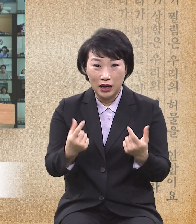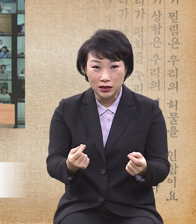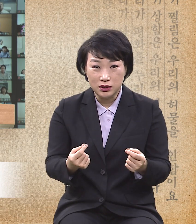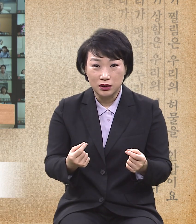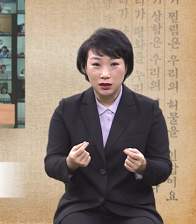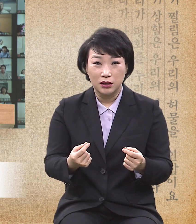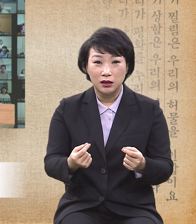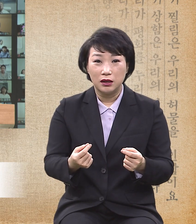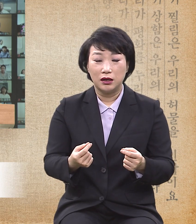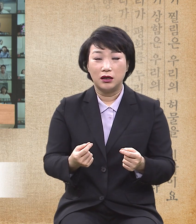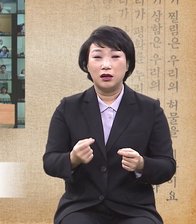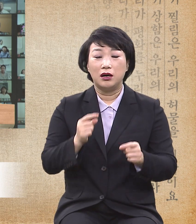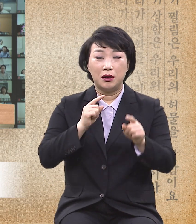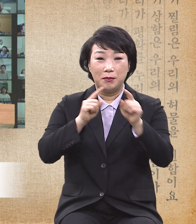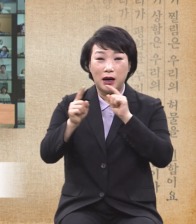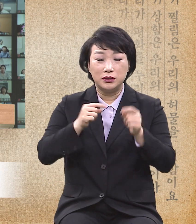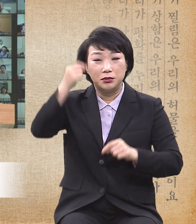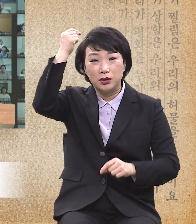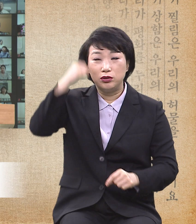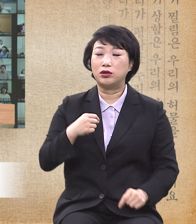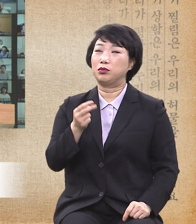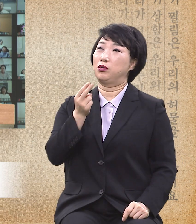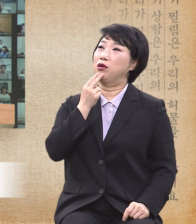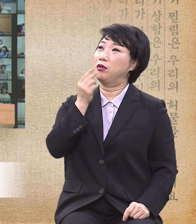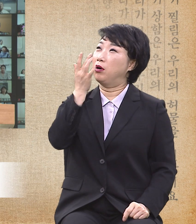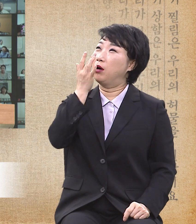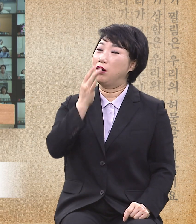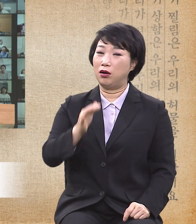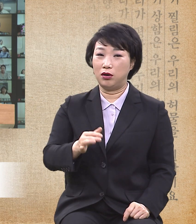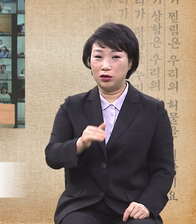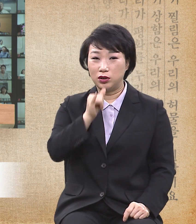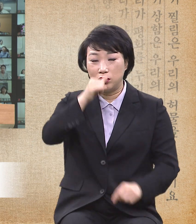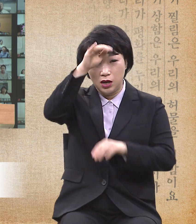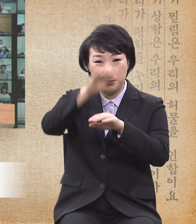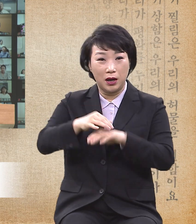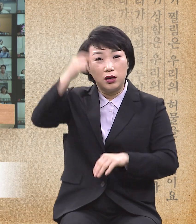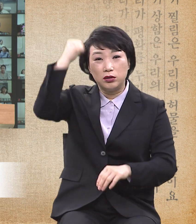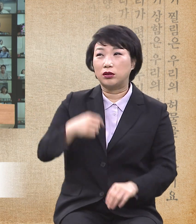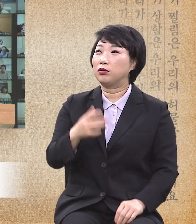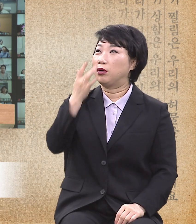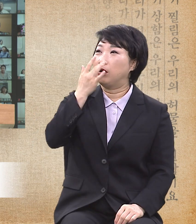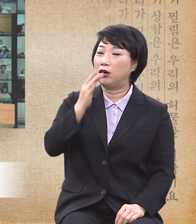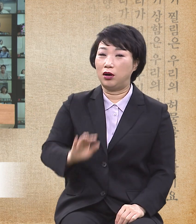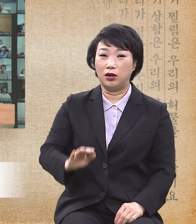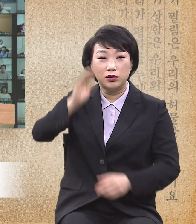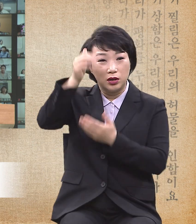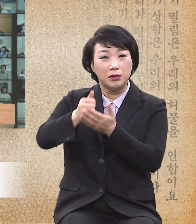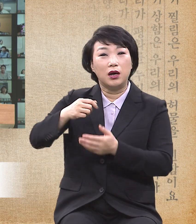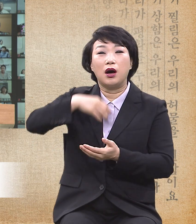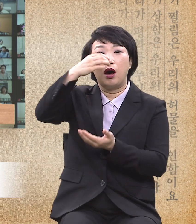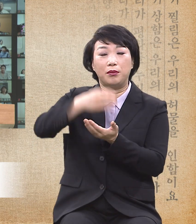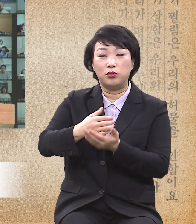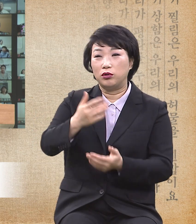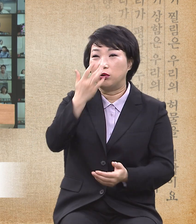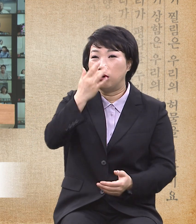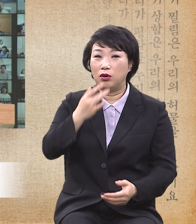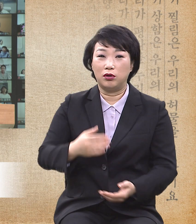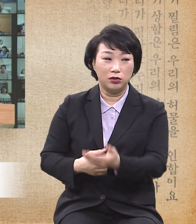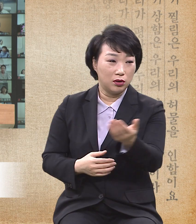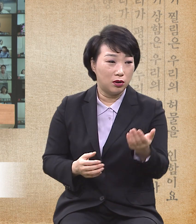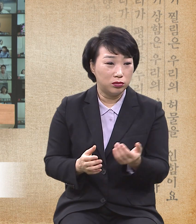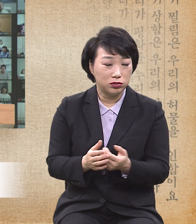이렇게 말씀의 감각도 없어, 예배의 감각도 없어, 성령의 감동의 감각도